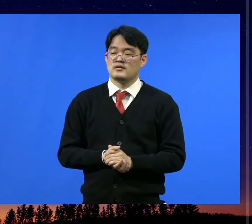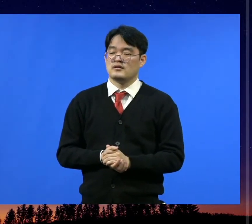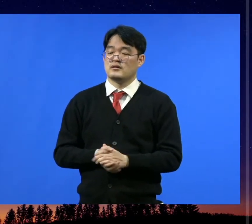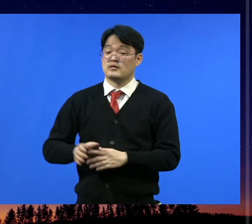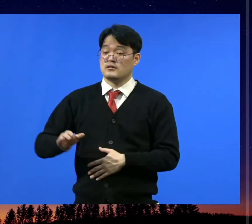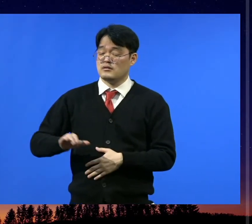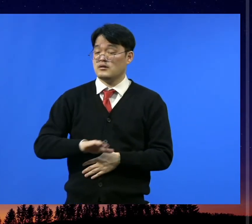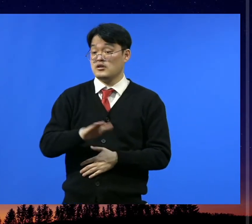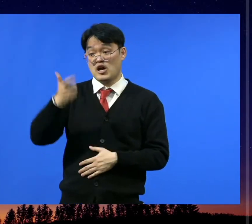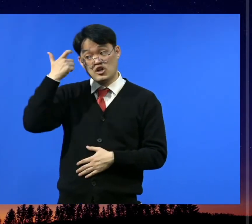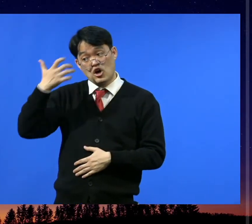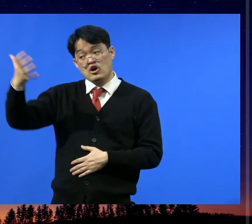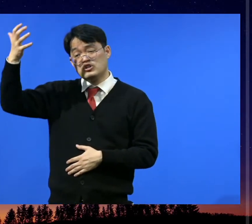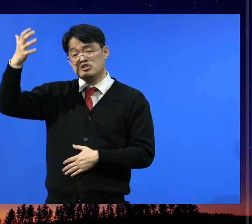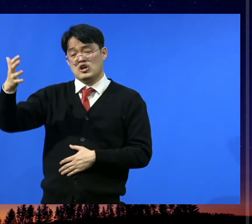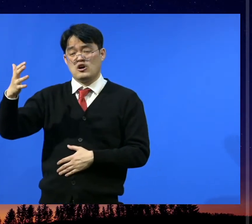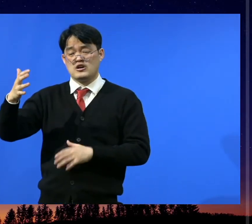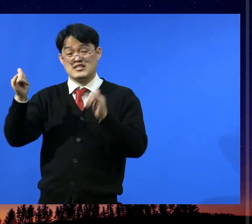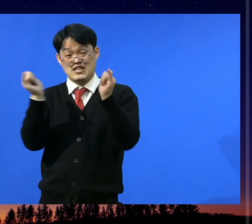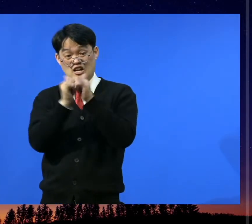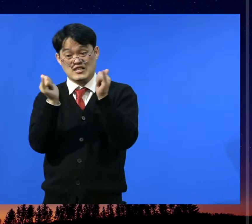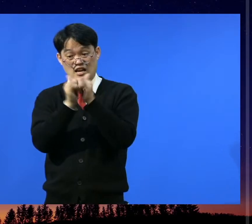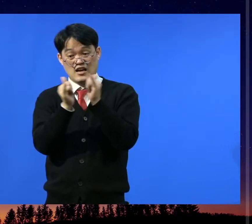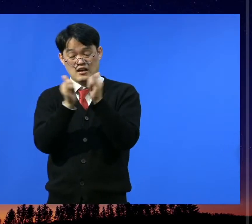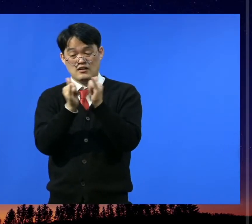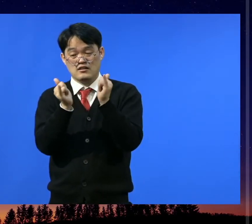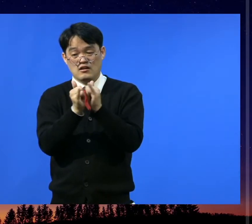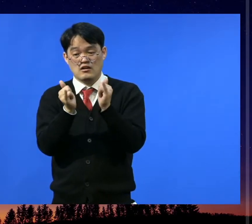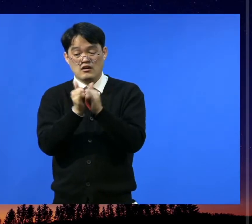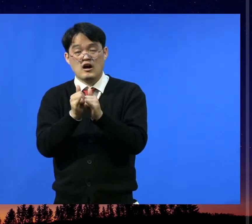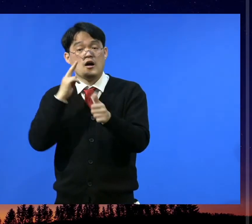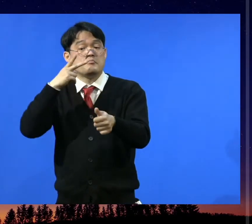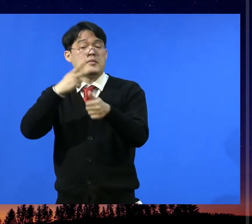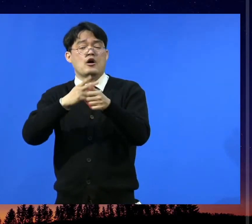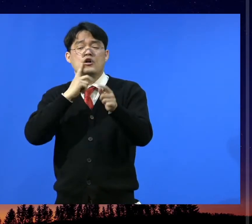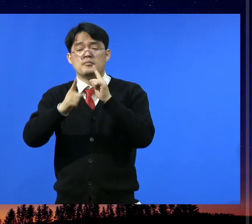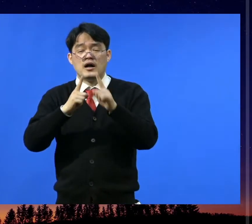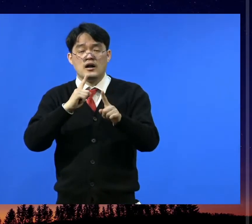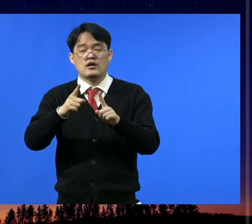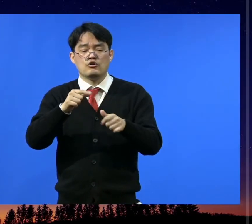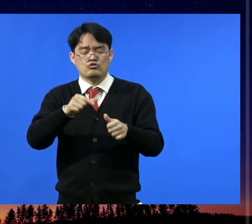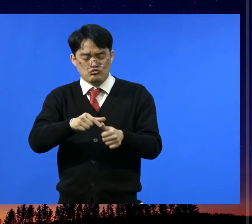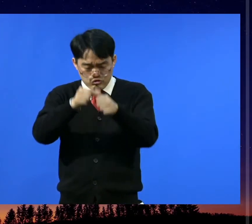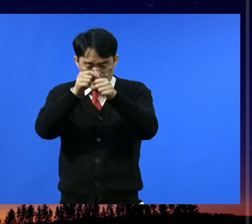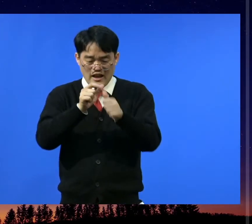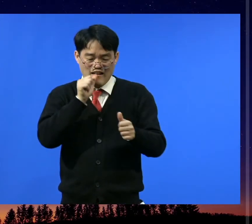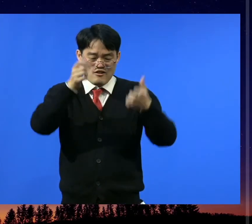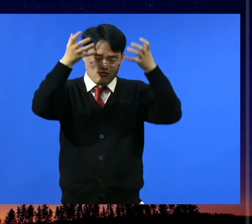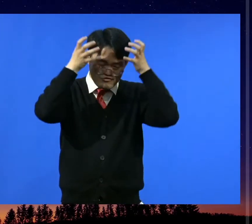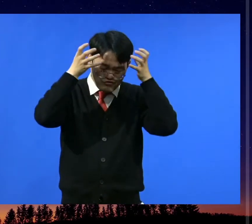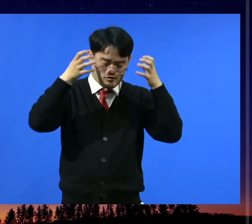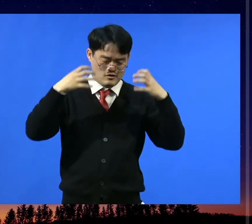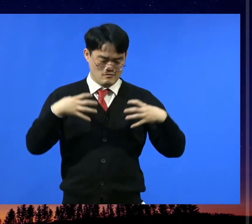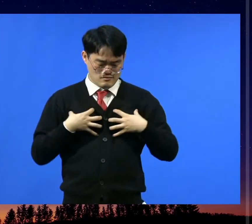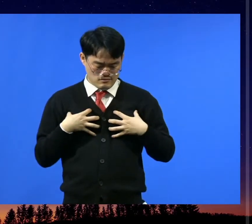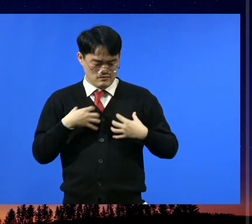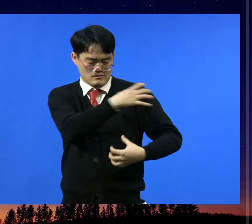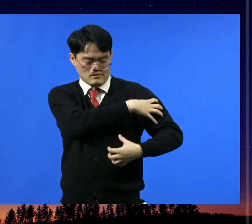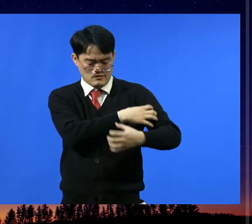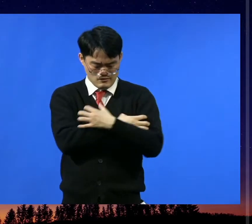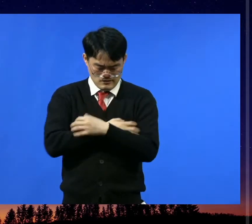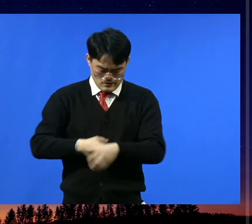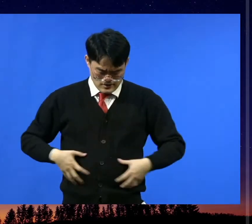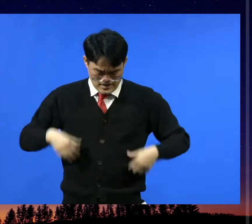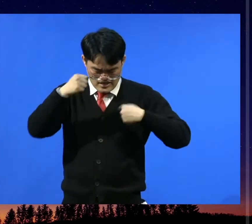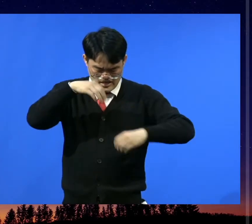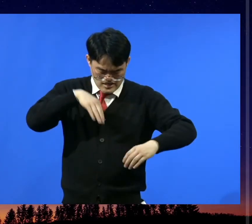이 영적 전쟁에서 얘기를 바울이 하려고 하는 얘기는 뭐냐? 구원의 터부터 복음의 신까지 다 갖추어도 소용없어요.